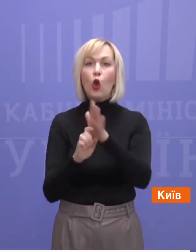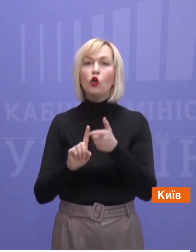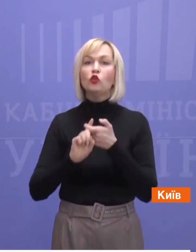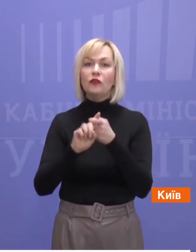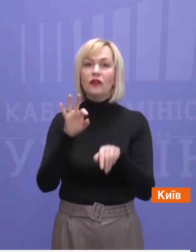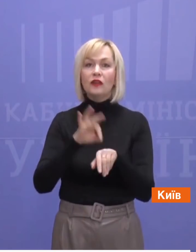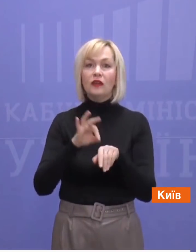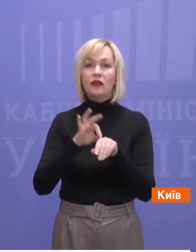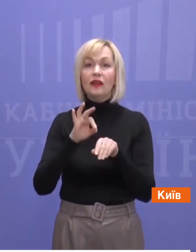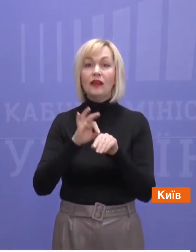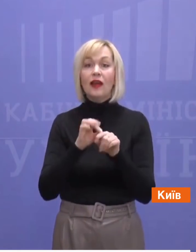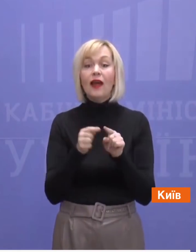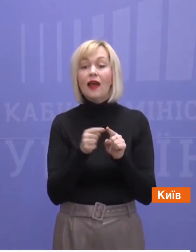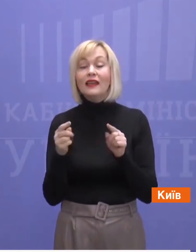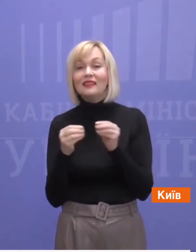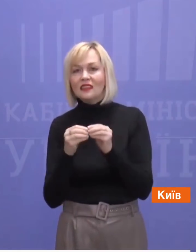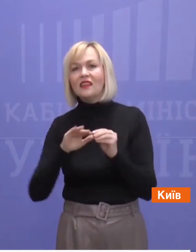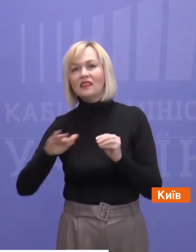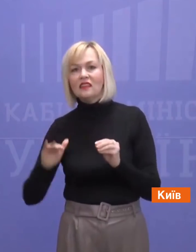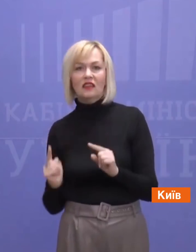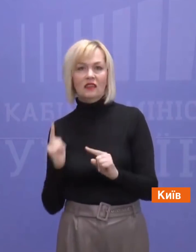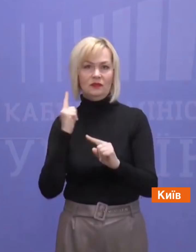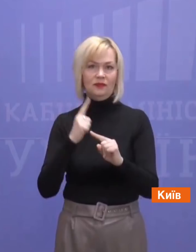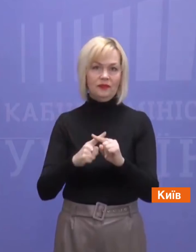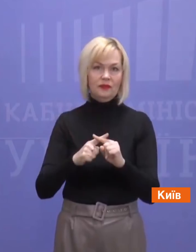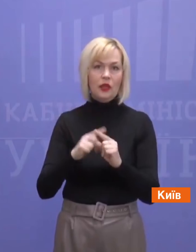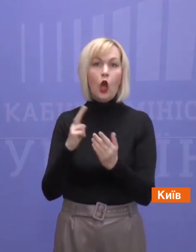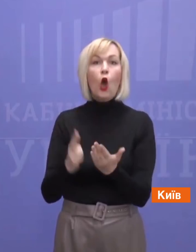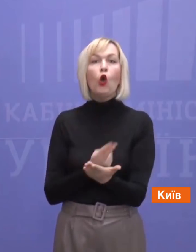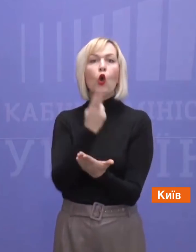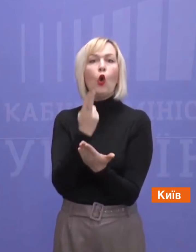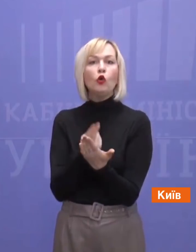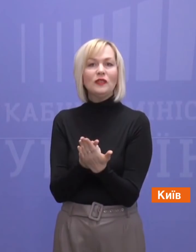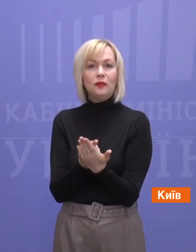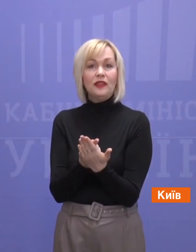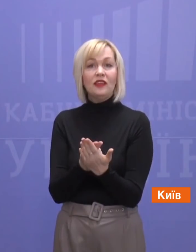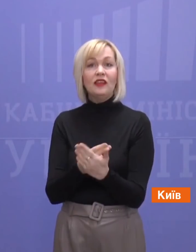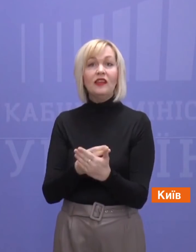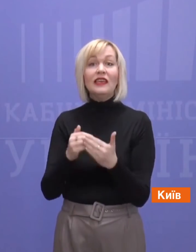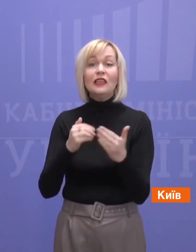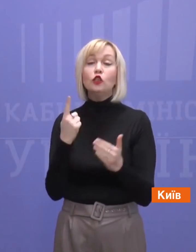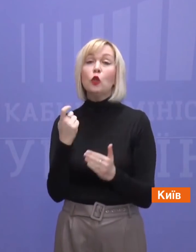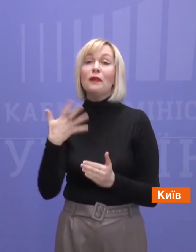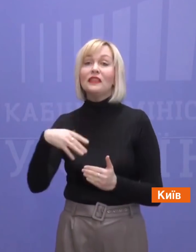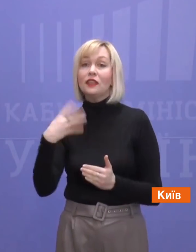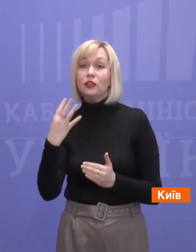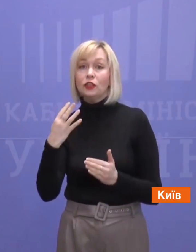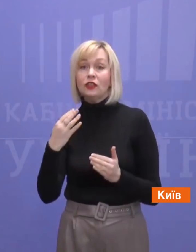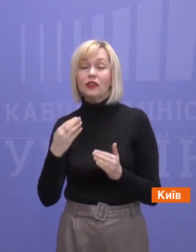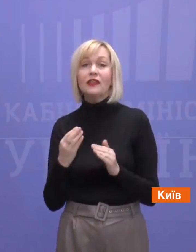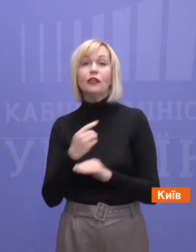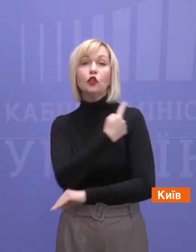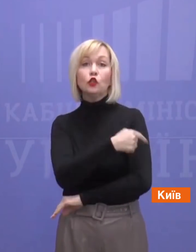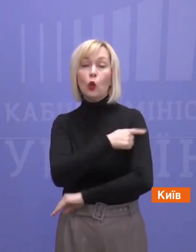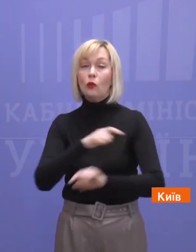хвороби. З них в 10 дітей. Госпіталізовано з цих 154 осіб до